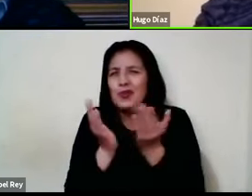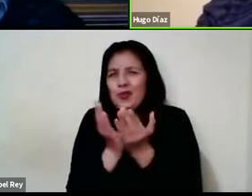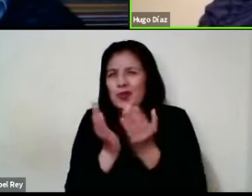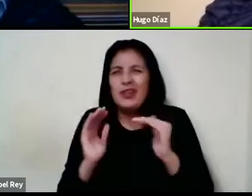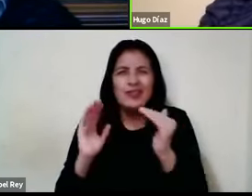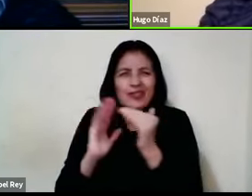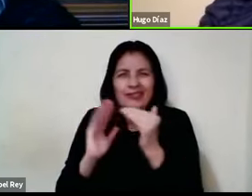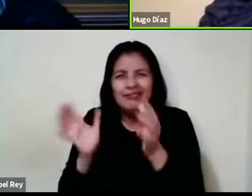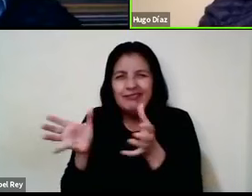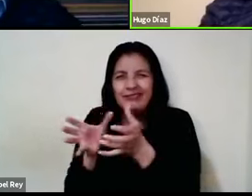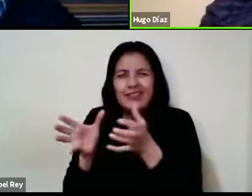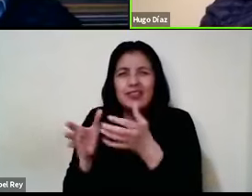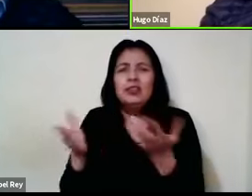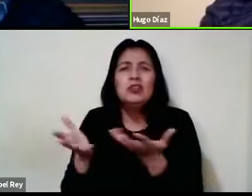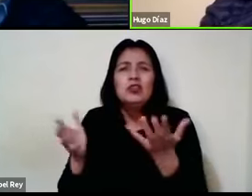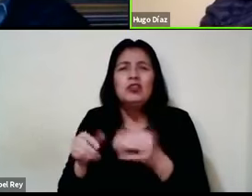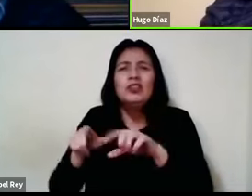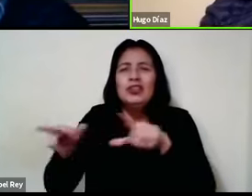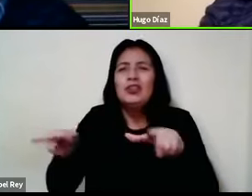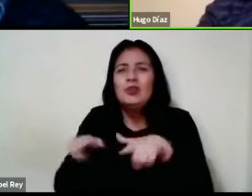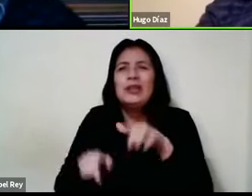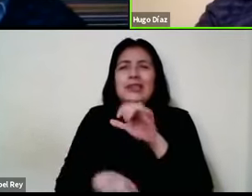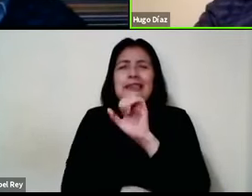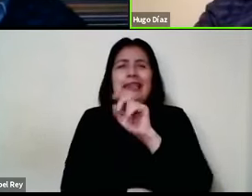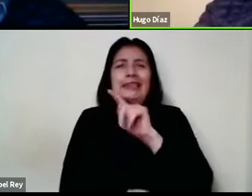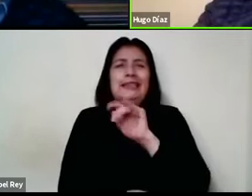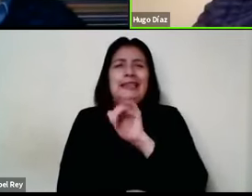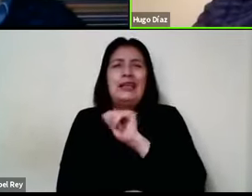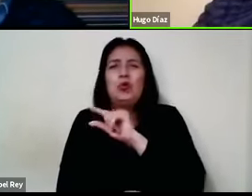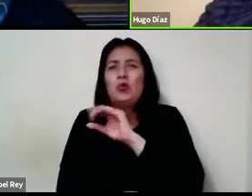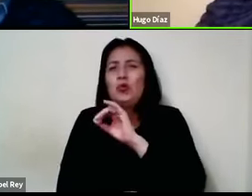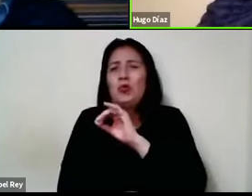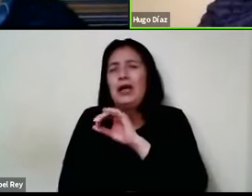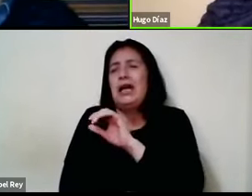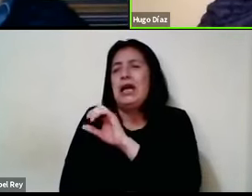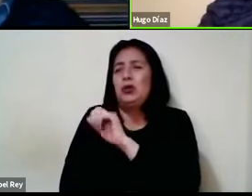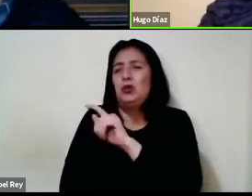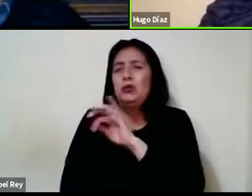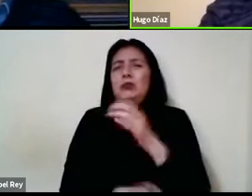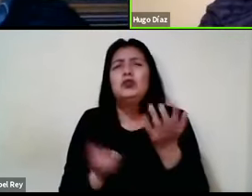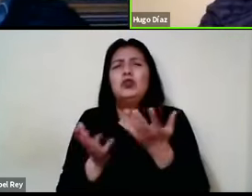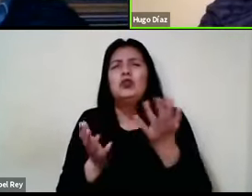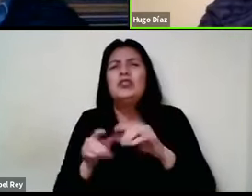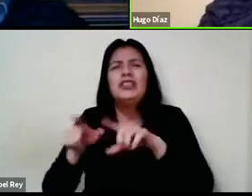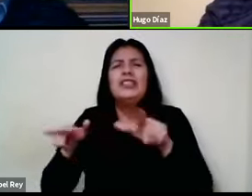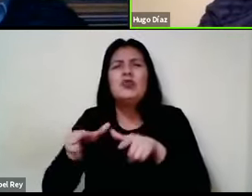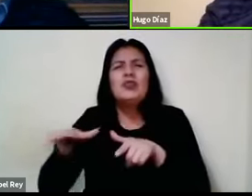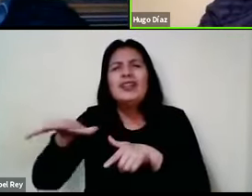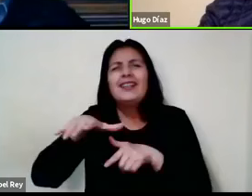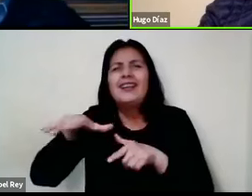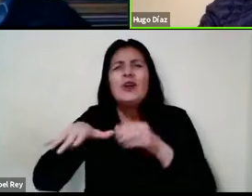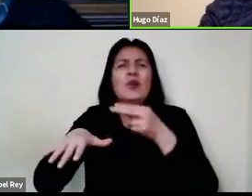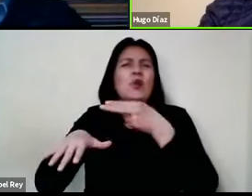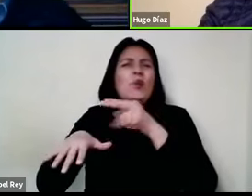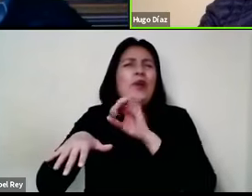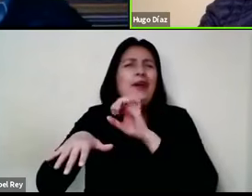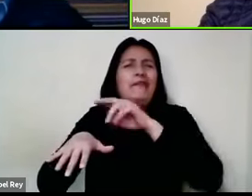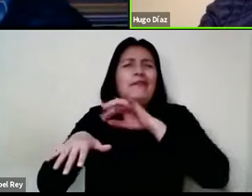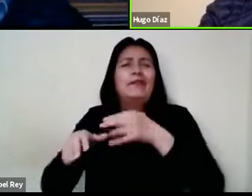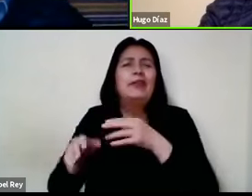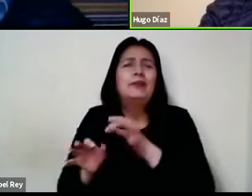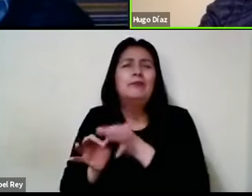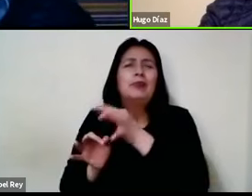colegio, el Santiago Antunes de Mayolo, que está en Colcabamba, en la provincia